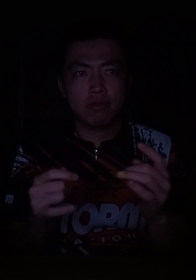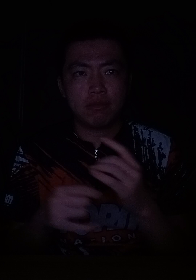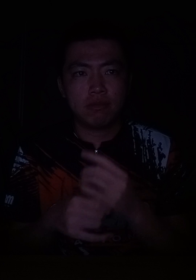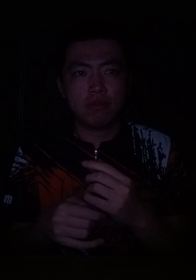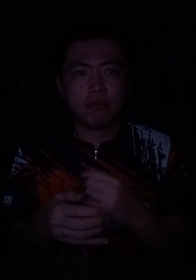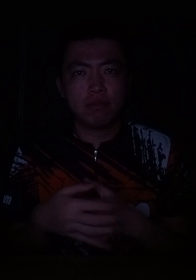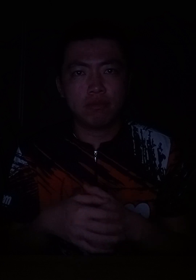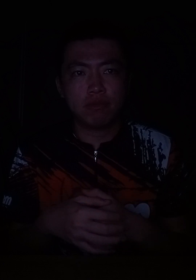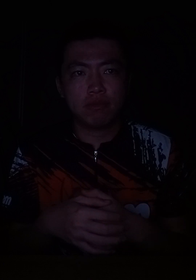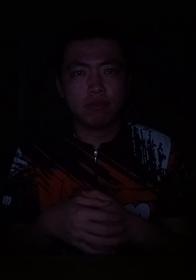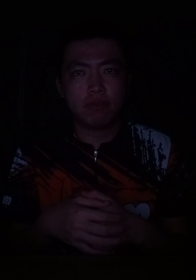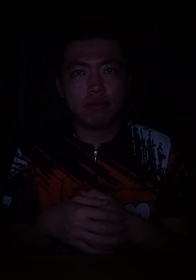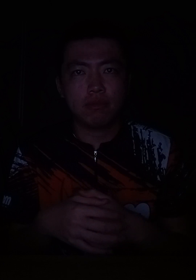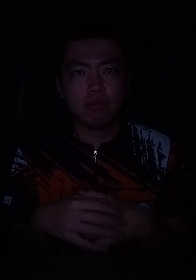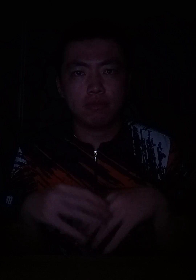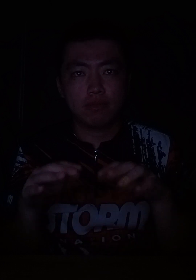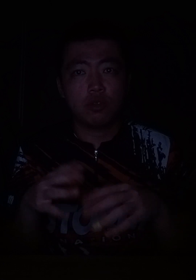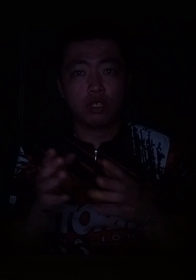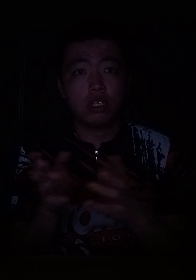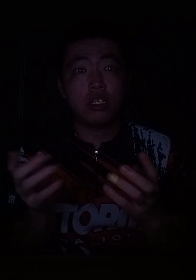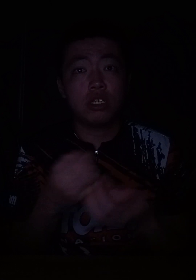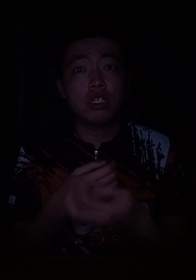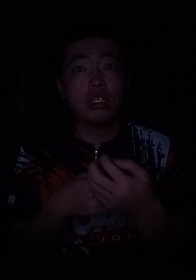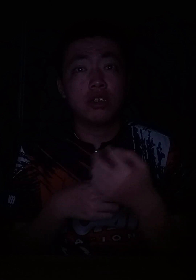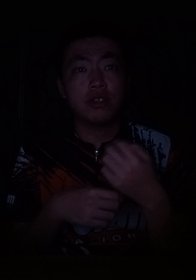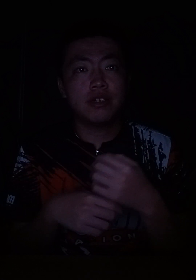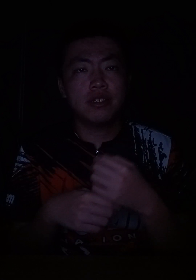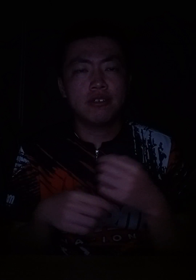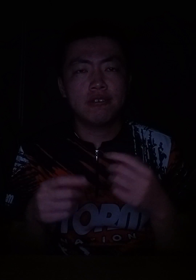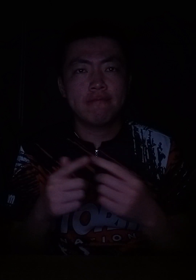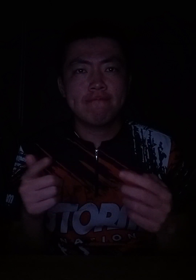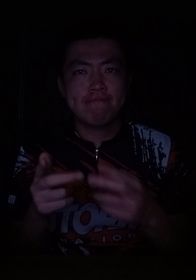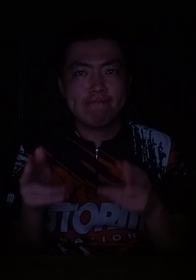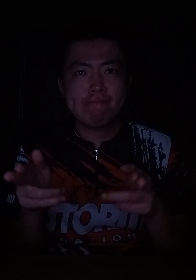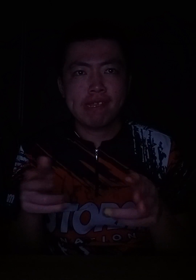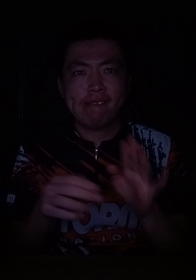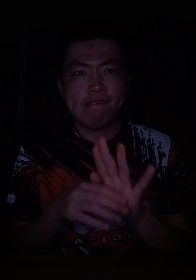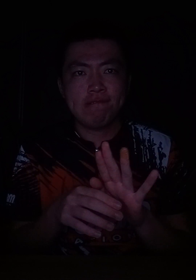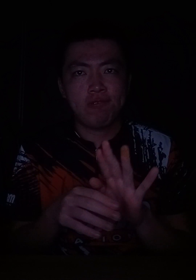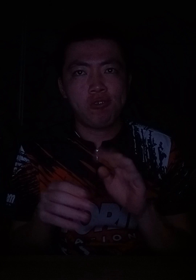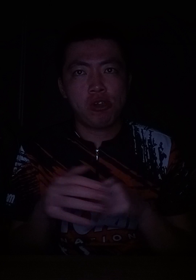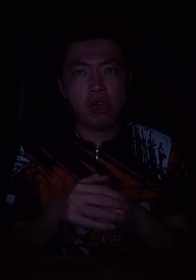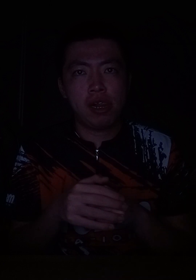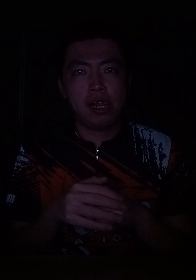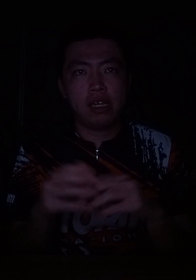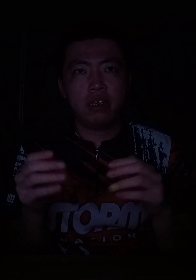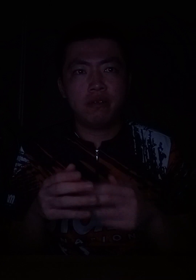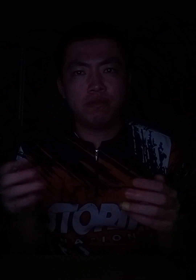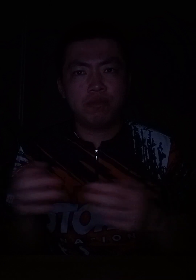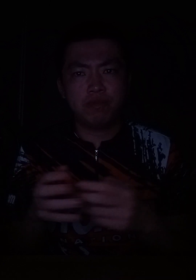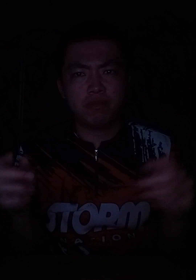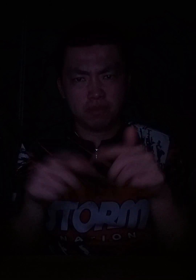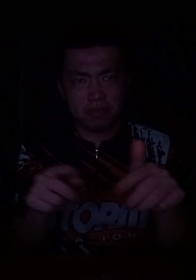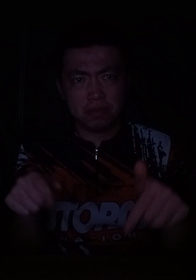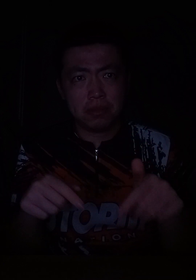같거든요. 코레일 측은 사고 수습 여파로 열차들이 지연됐다고 안내하고 경찰은 남성이 선로에 침입하게 된 자세한